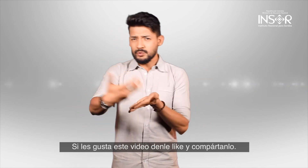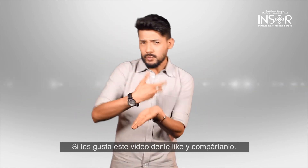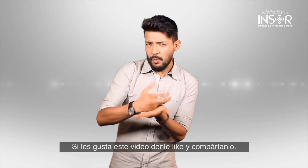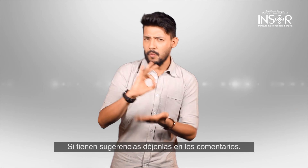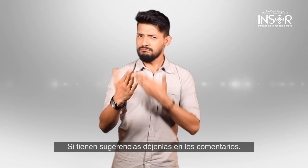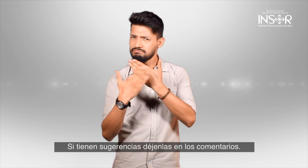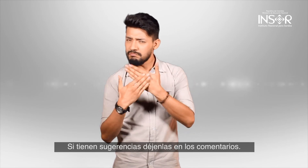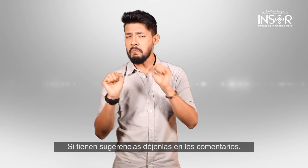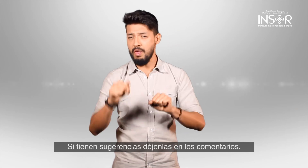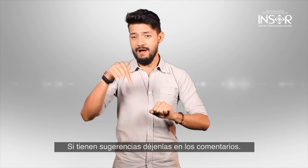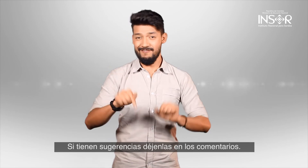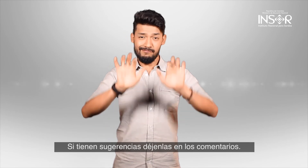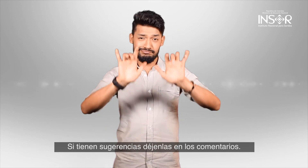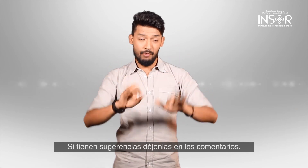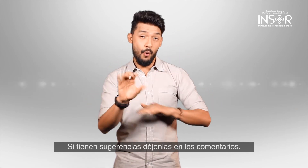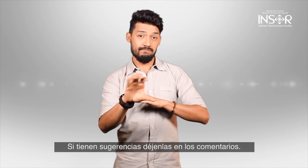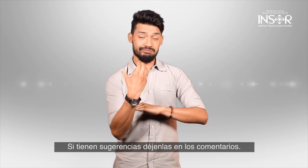Si tienen sugerencias déjenlas en los comentarios